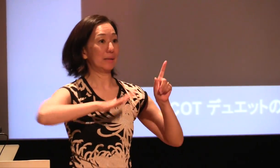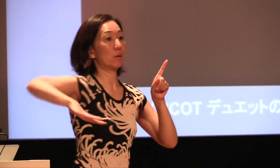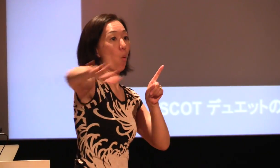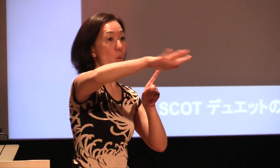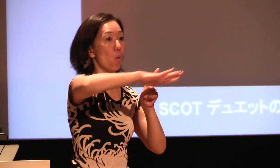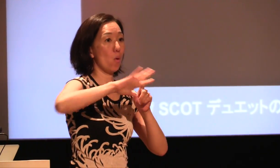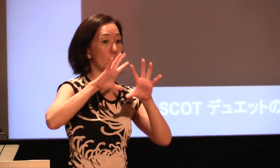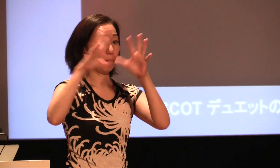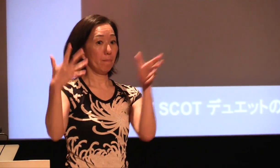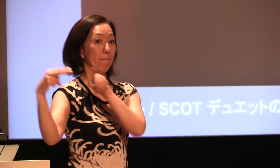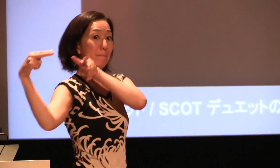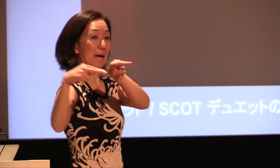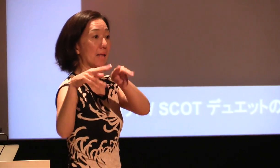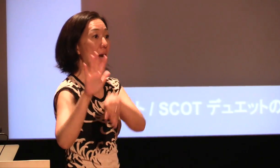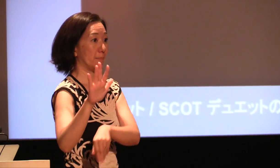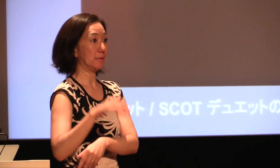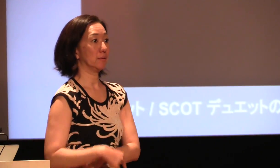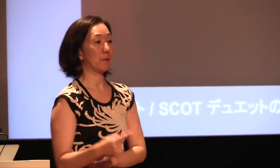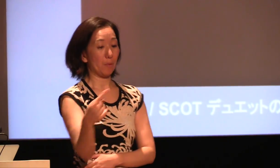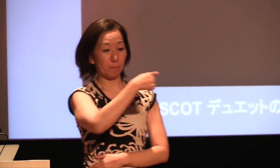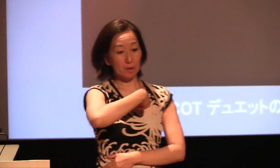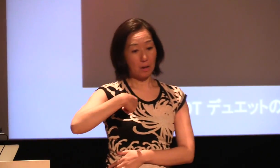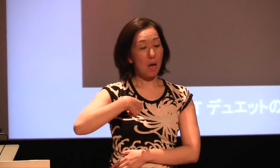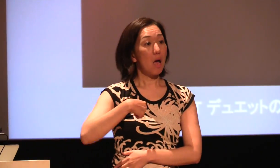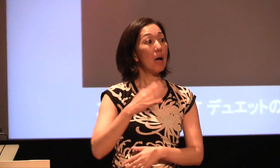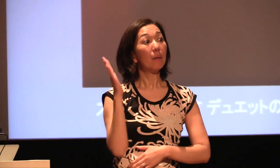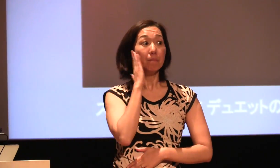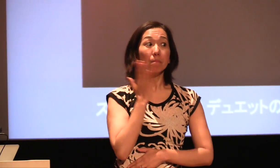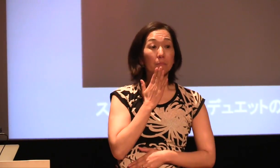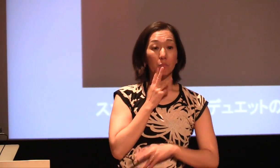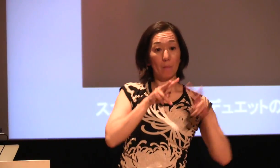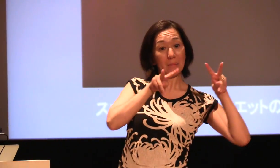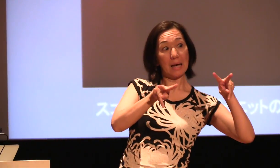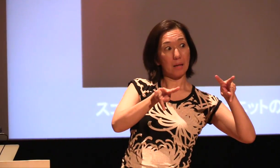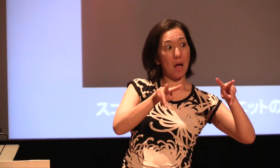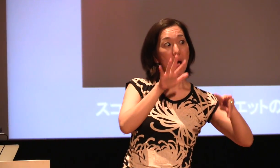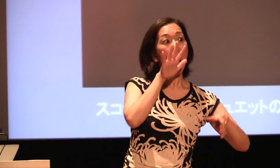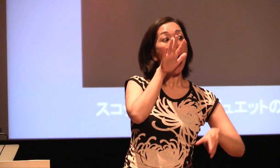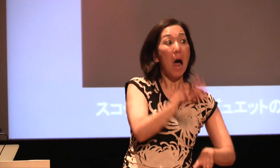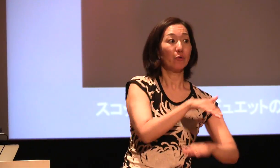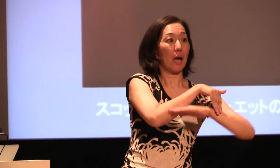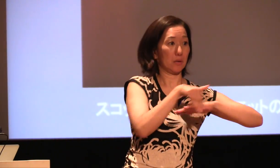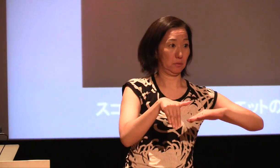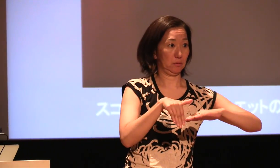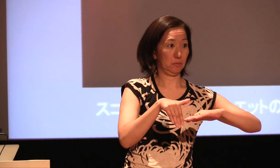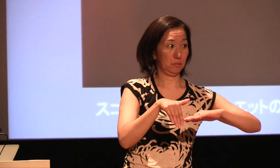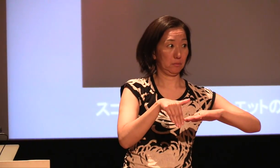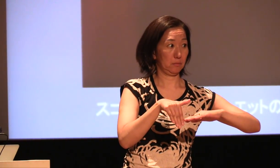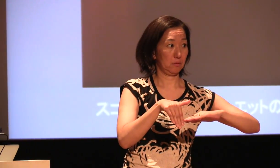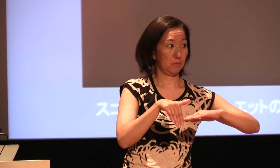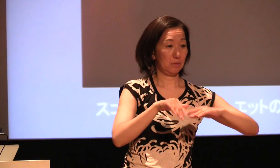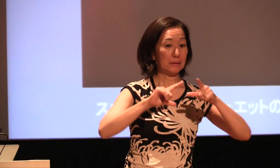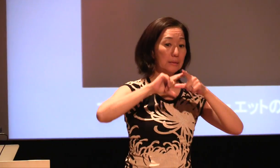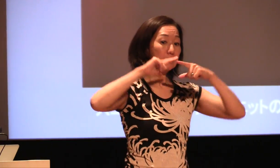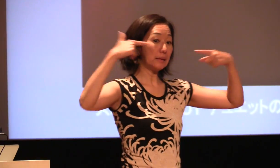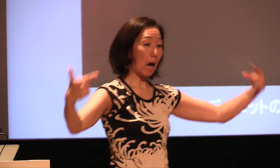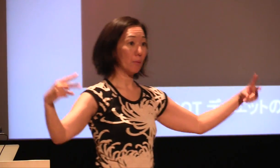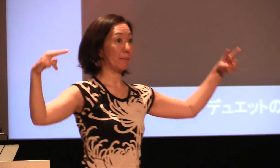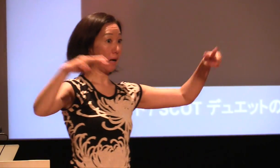は聞こえる方は体験できます。また聞こえない人はもう体験できる方法